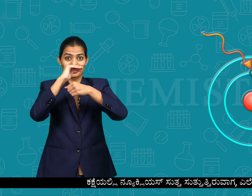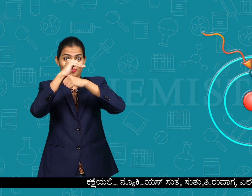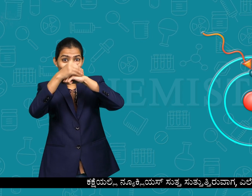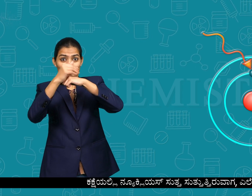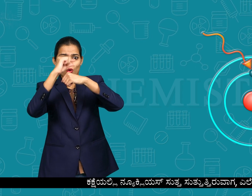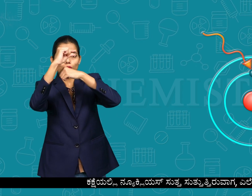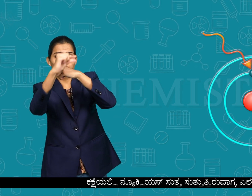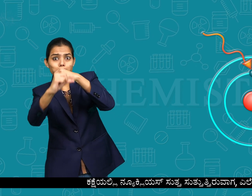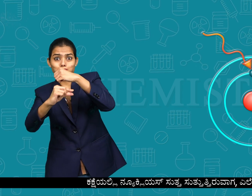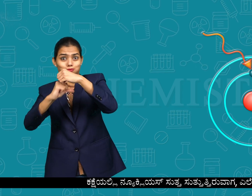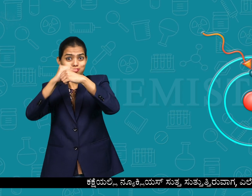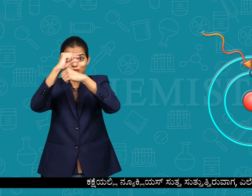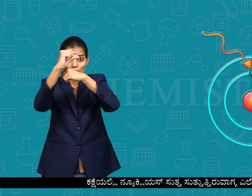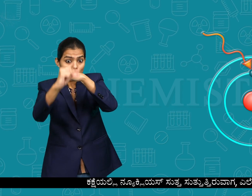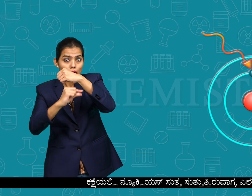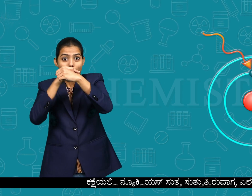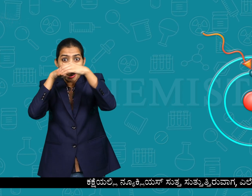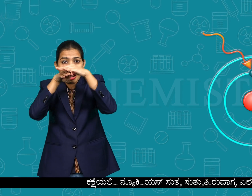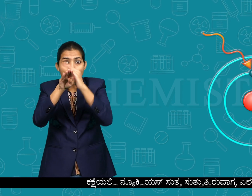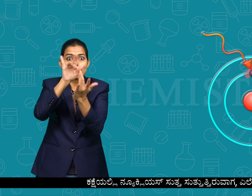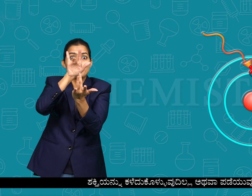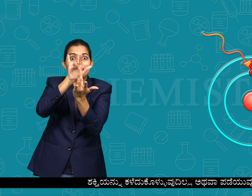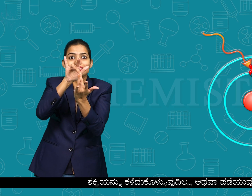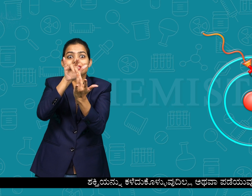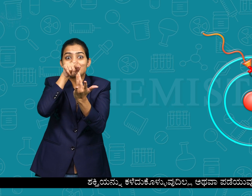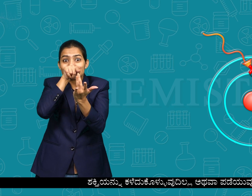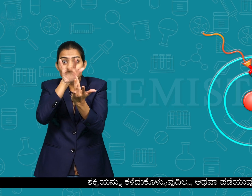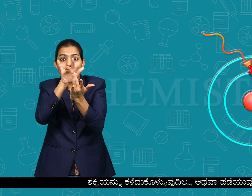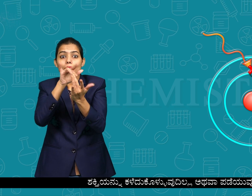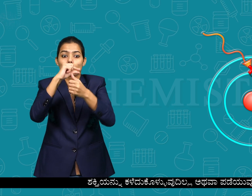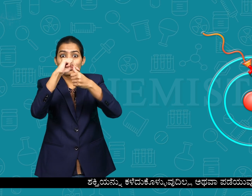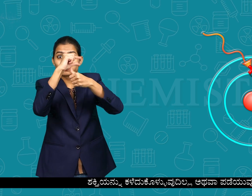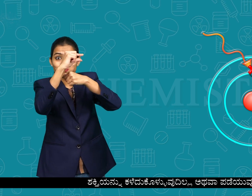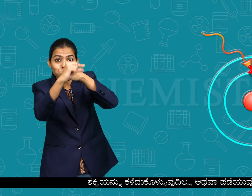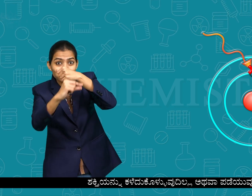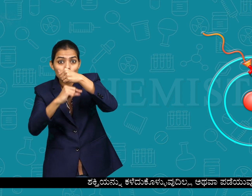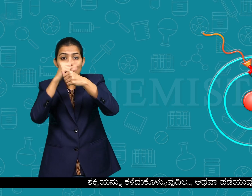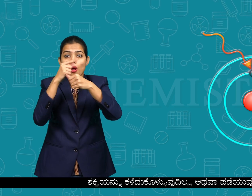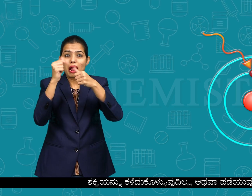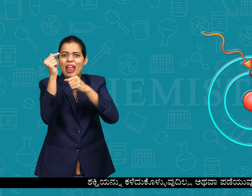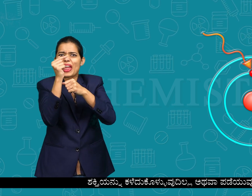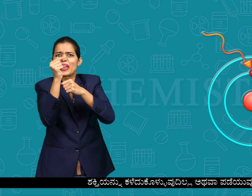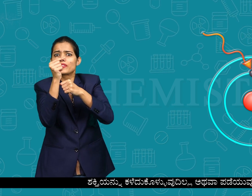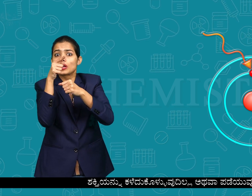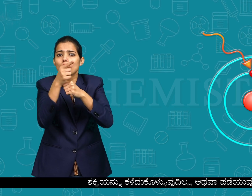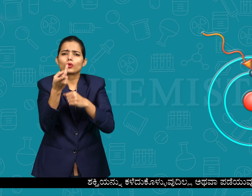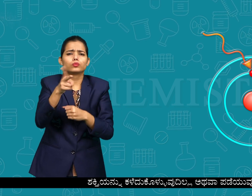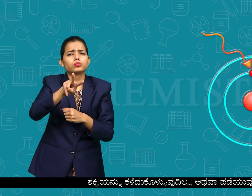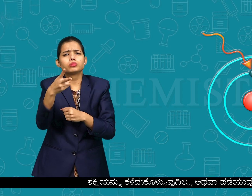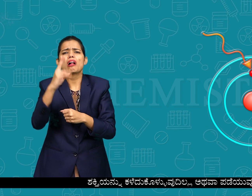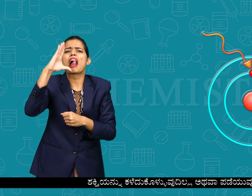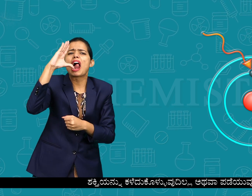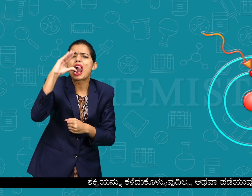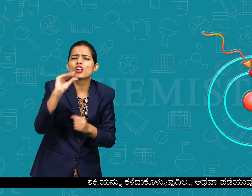ಕಕ್ಷೆಯಲ್ಲಿ ನ್ಯೂಕ್ಲಿಯಸ್ ಸುತ್ತ ಸುತ್ತುತ್ತಿರುವಾಗ ಎಲೆಕ್ಟ್ರಾನ್ ಶಕ್ತಿಯನ್ನು ಕಳೆದುಕೊಳ್ಳುವುದಿಲ್ಲ ಅಥವಾ ಪಡೆಯುವುದಿಲ್ಲ.